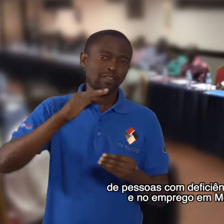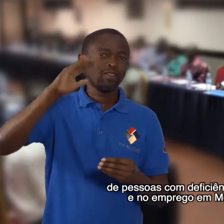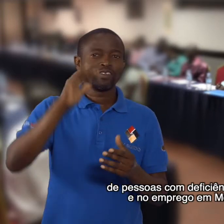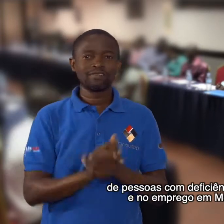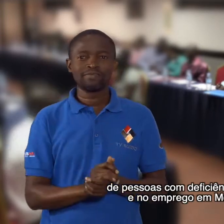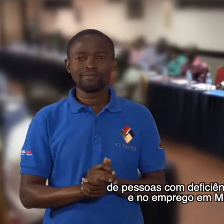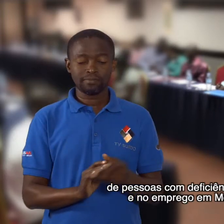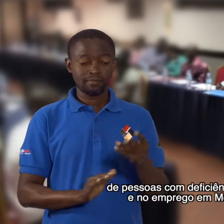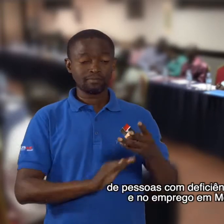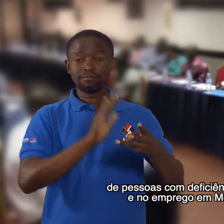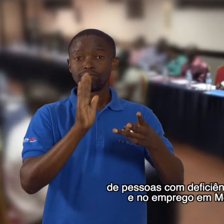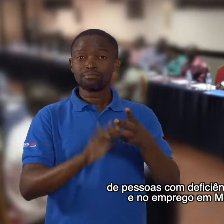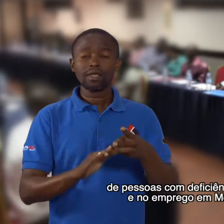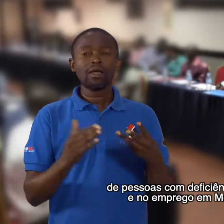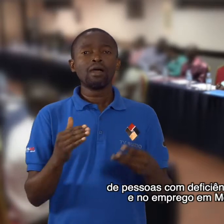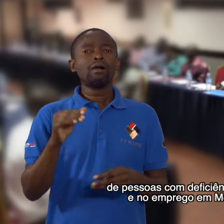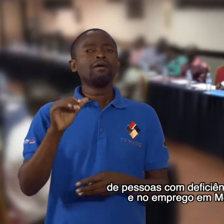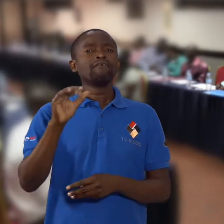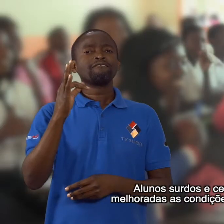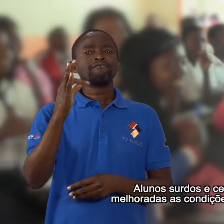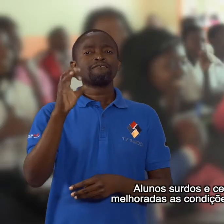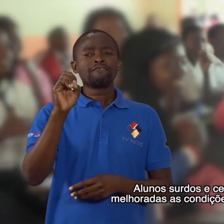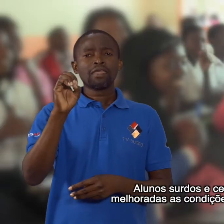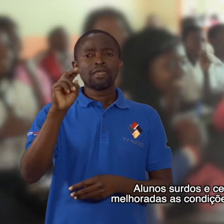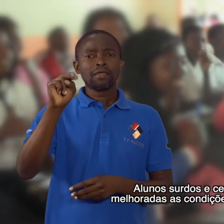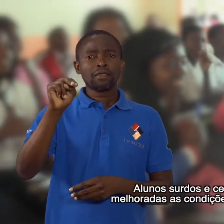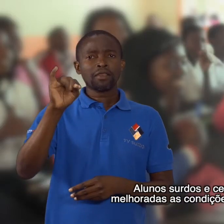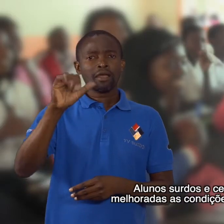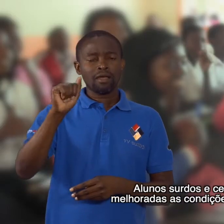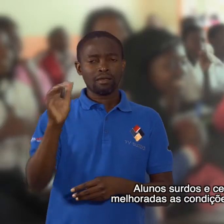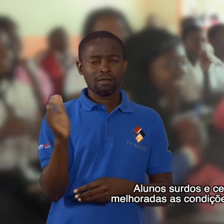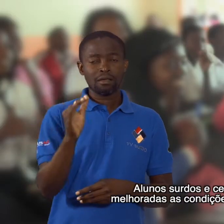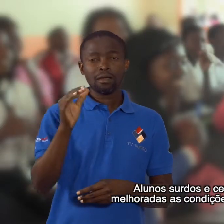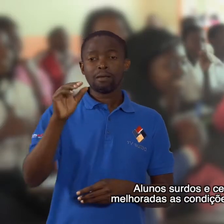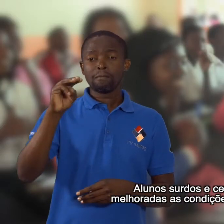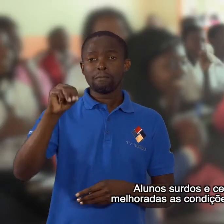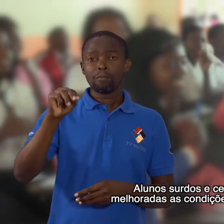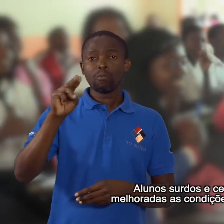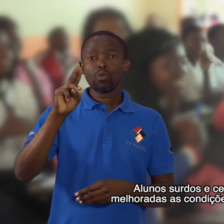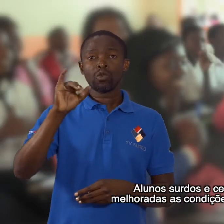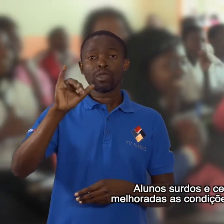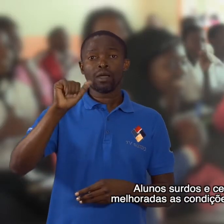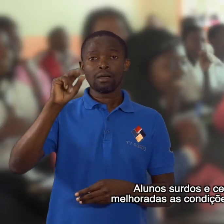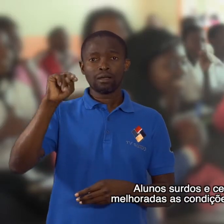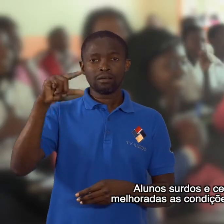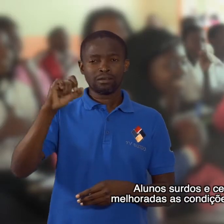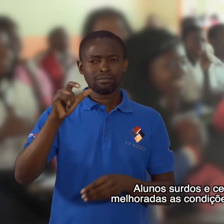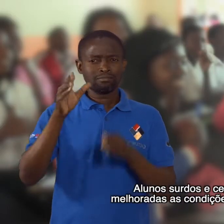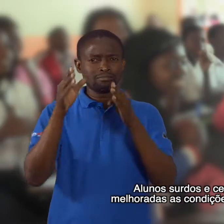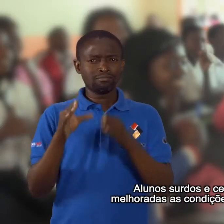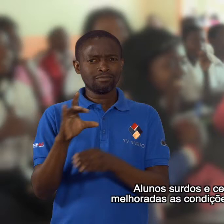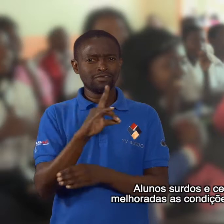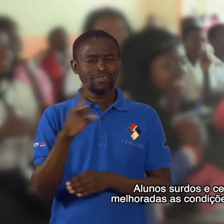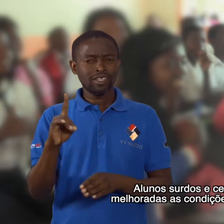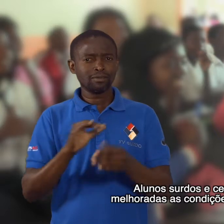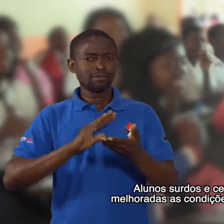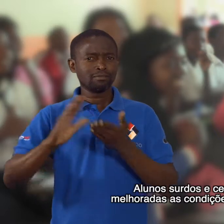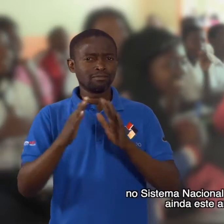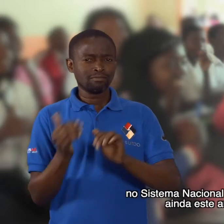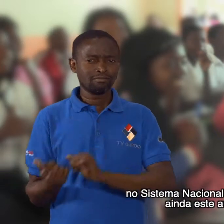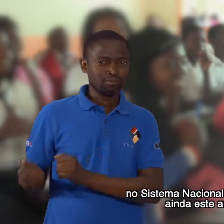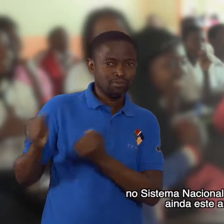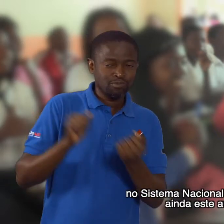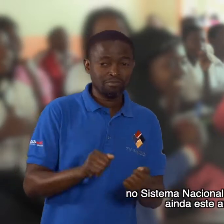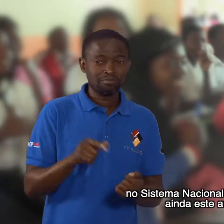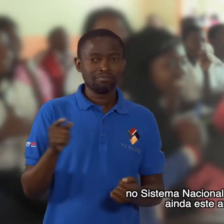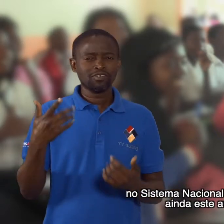educação e no emprego em Moçambique. Alunos surdos e cegos podem ver melhoradas as condições de aprendizagem